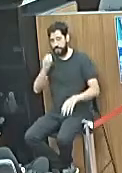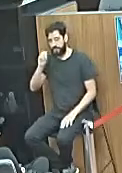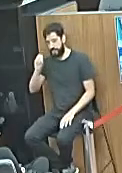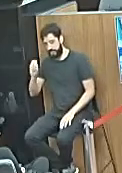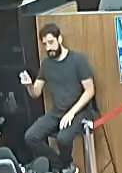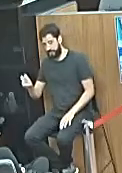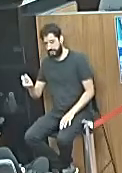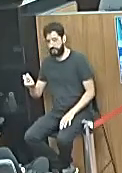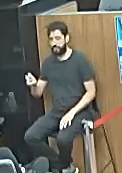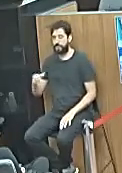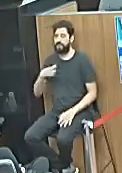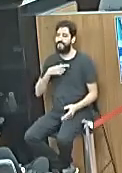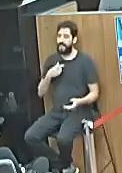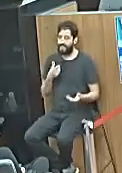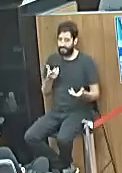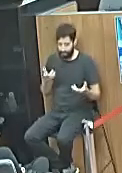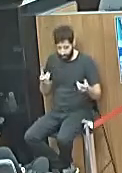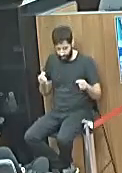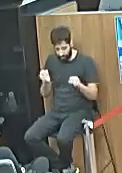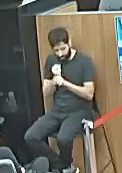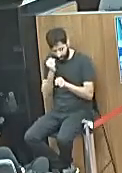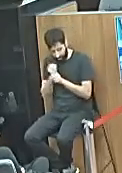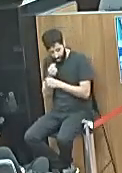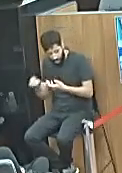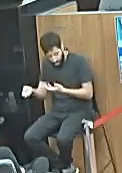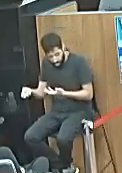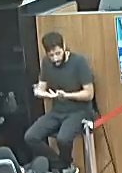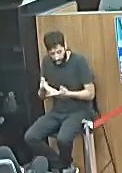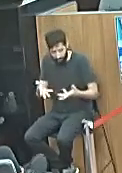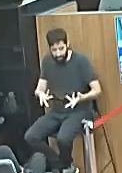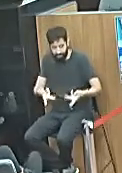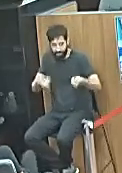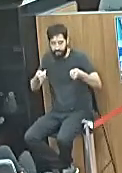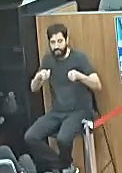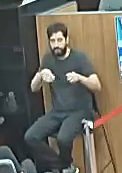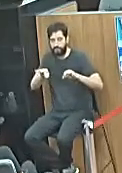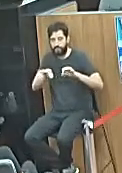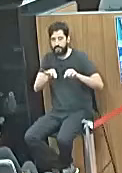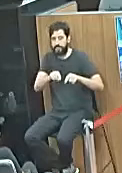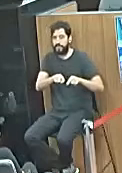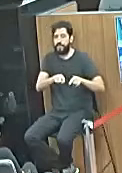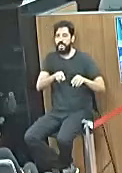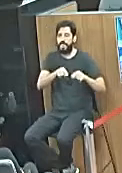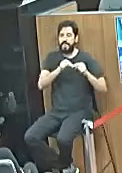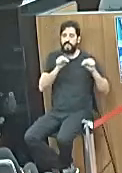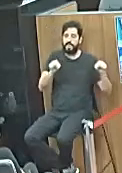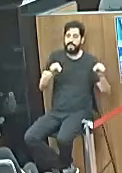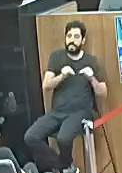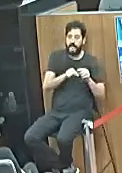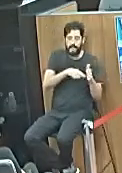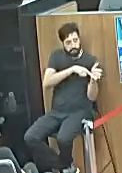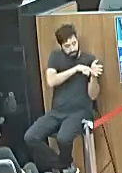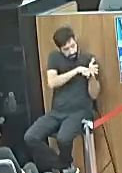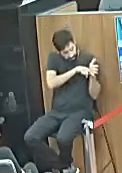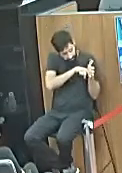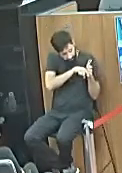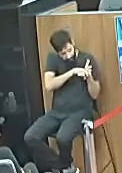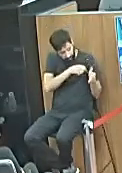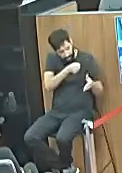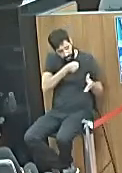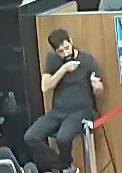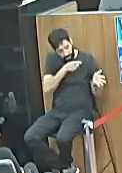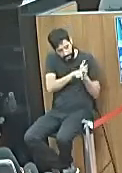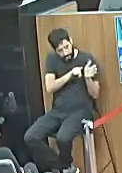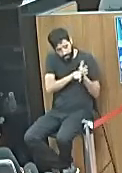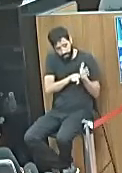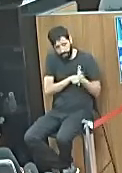de modernizar a estrutura da polícia civil como instalação de salas de interrogatório digitais e de sala cofre para